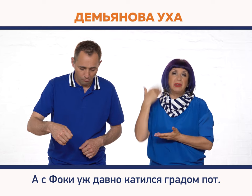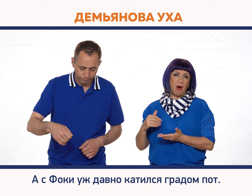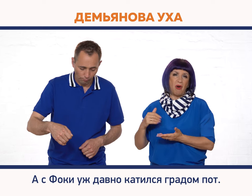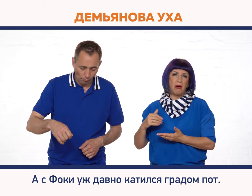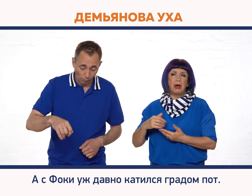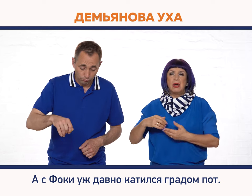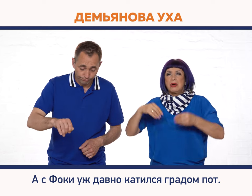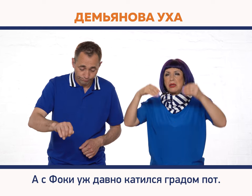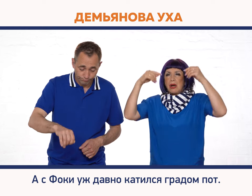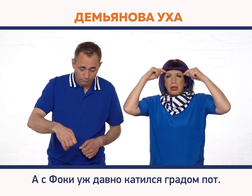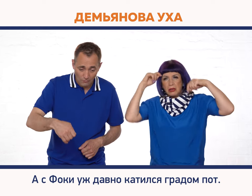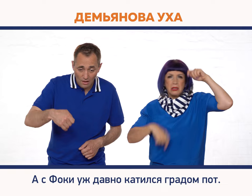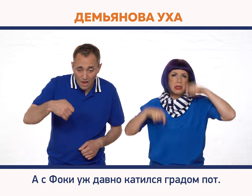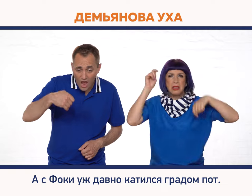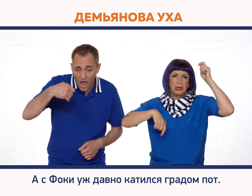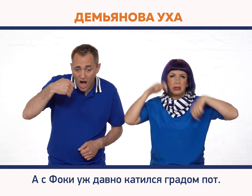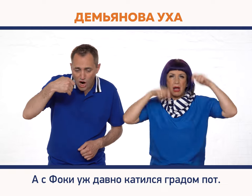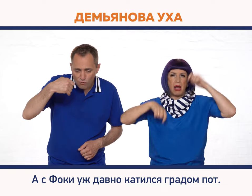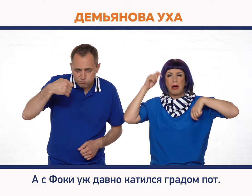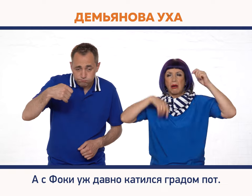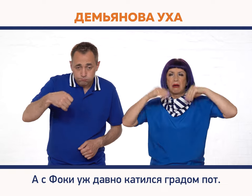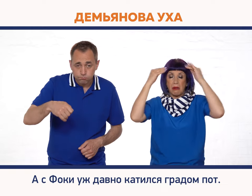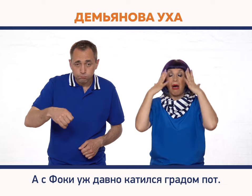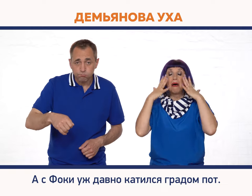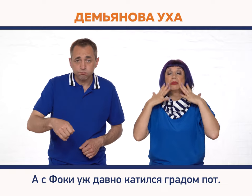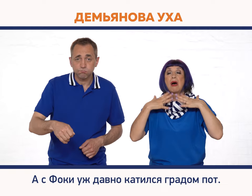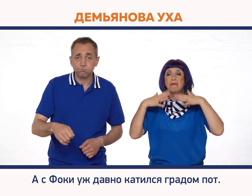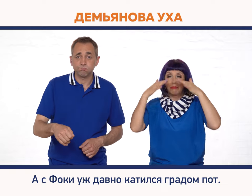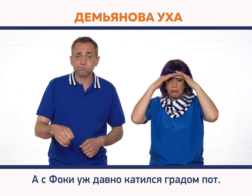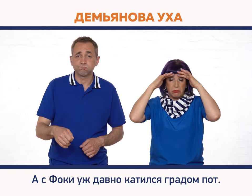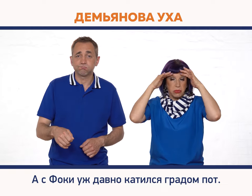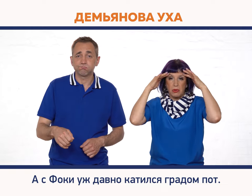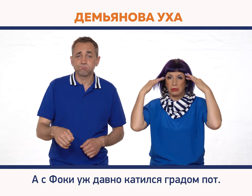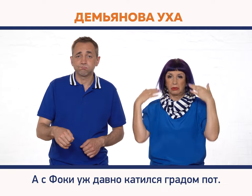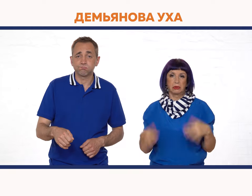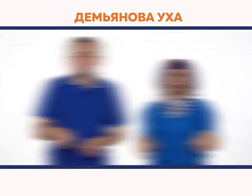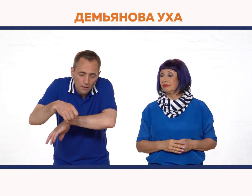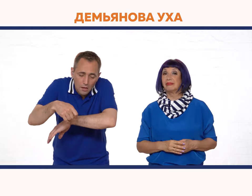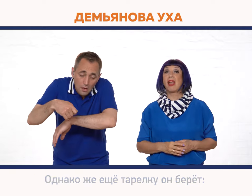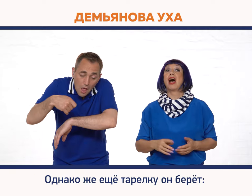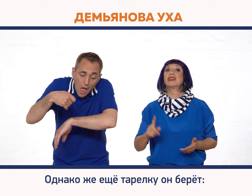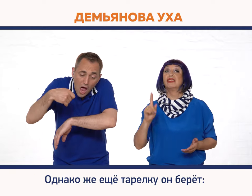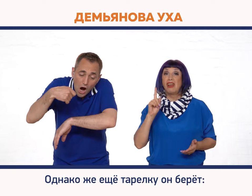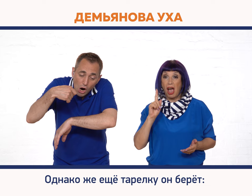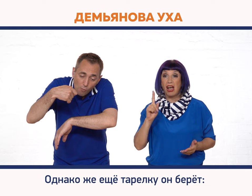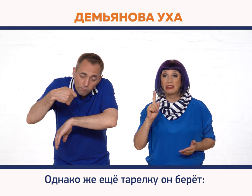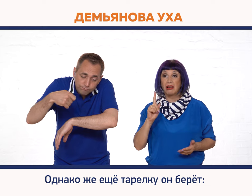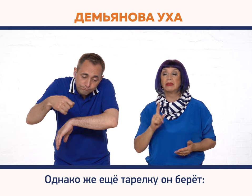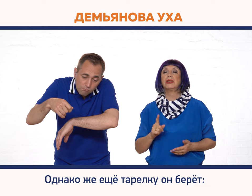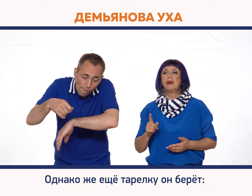давно катился градом пот. Однако же